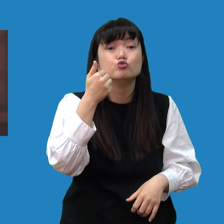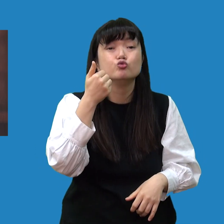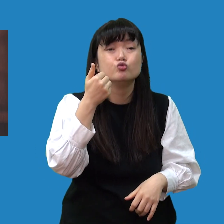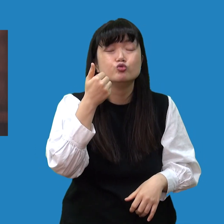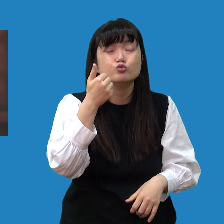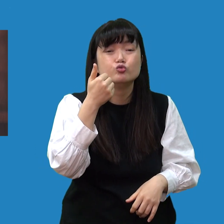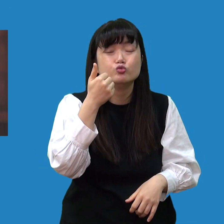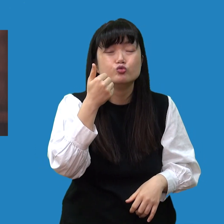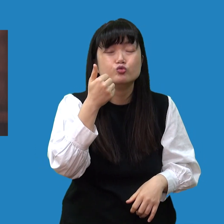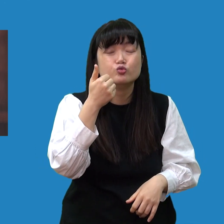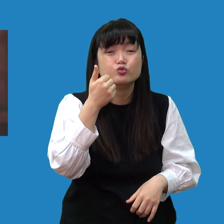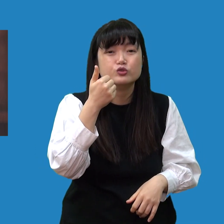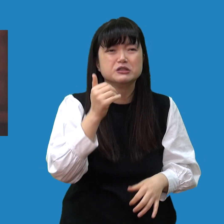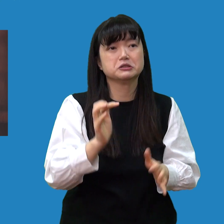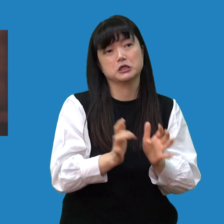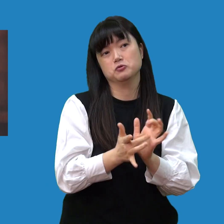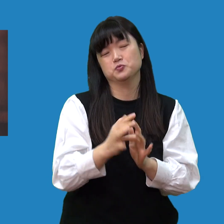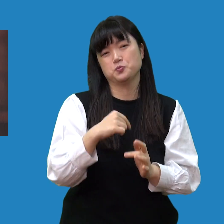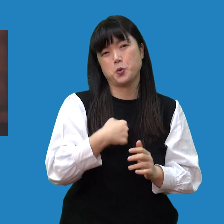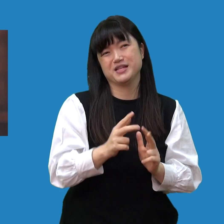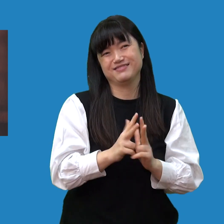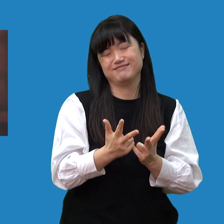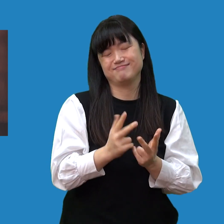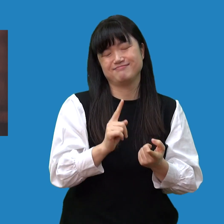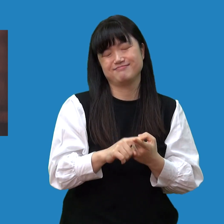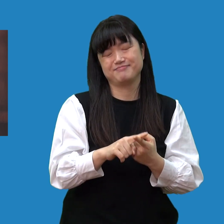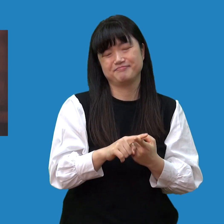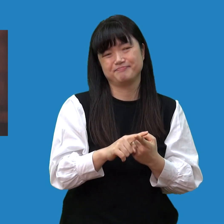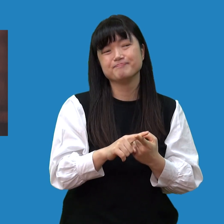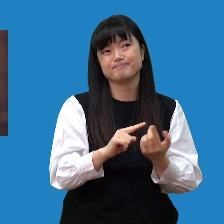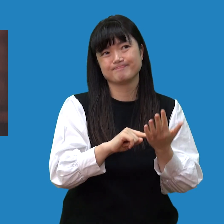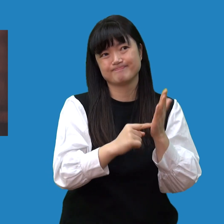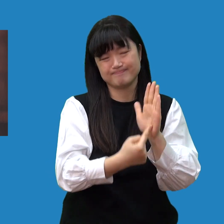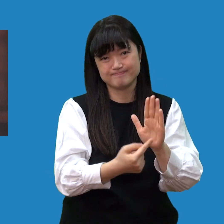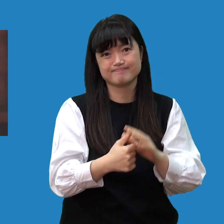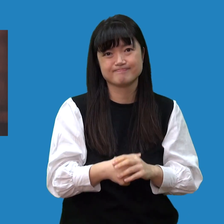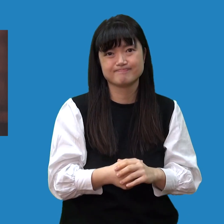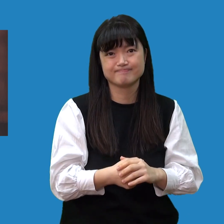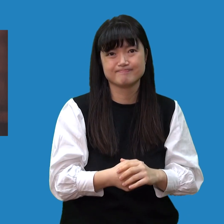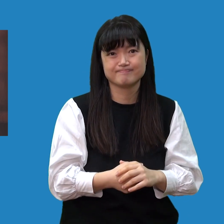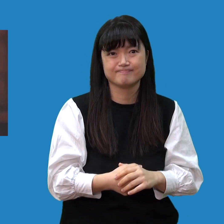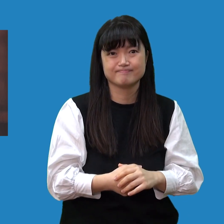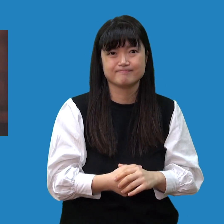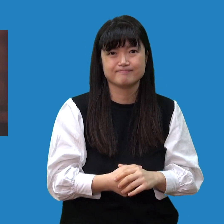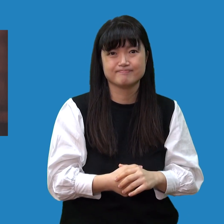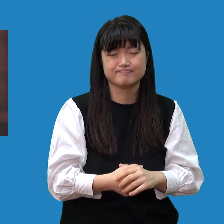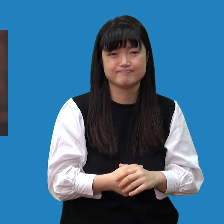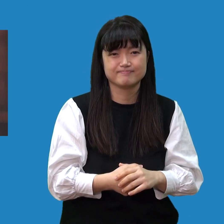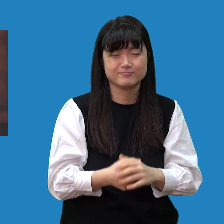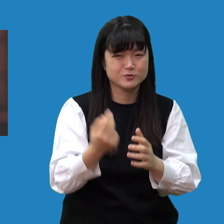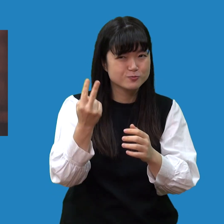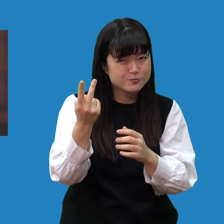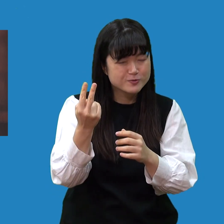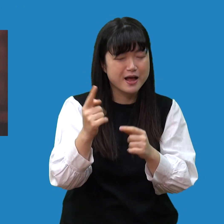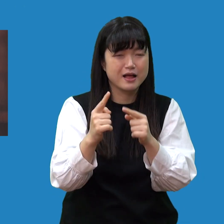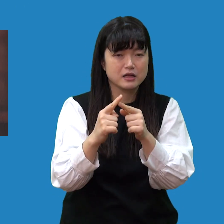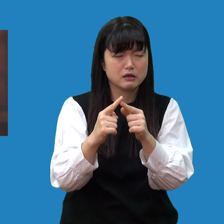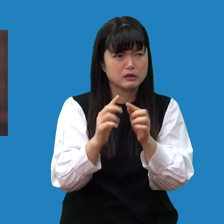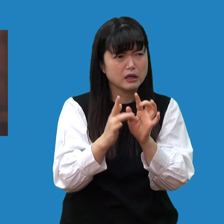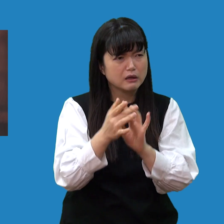소리예요? 예수님이 자기 자신에 대해서 한 말이에요. 이건 둘 중에 하나예요. 예수님이